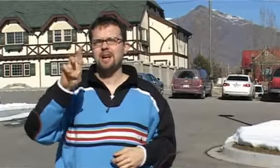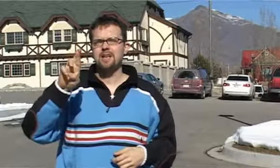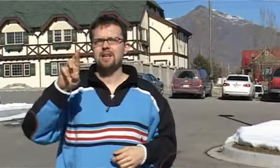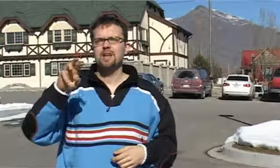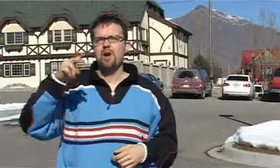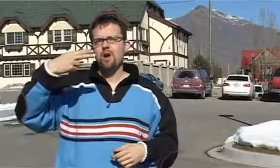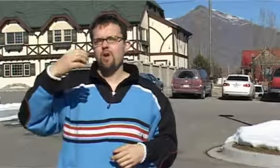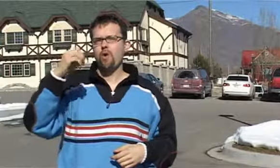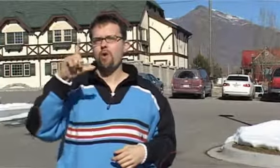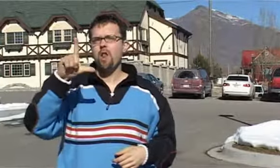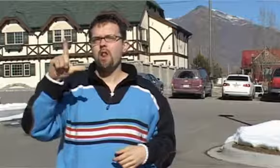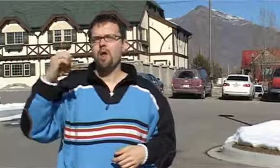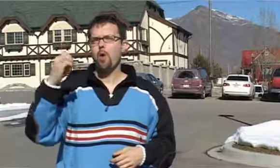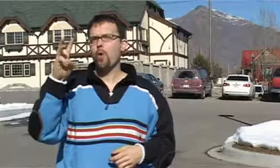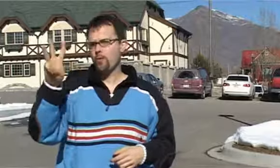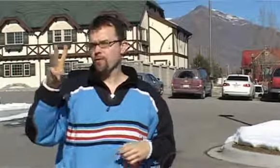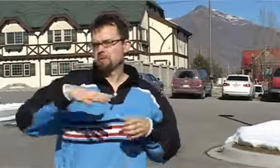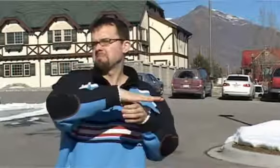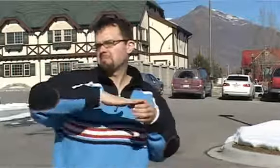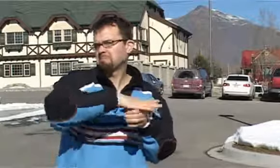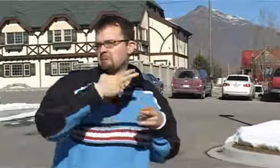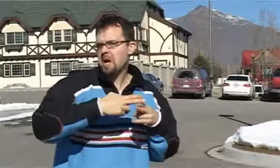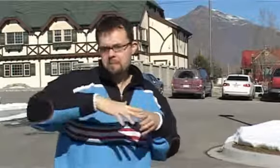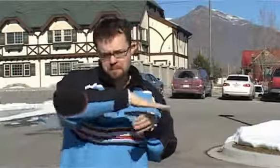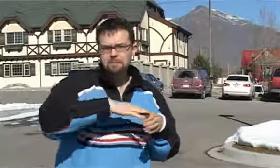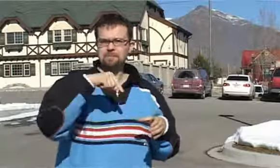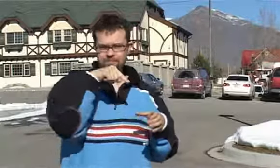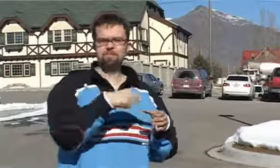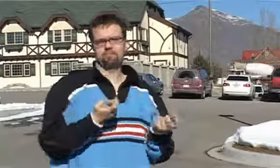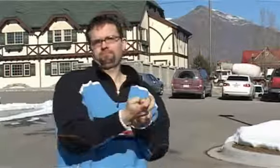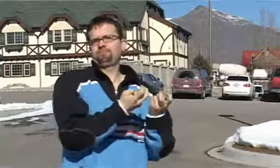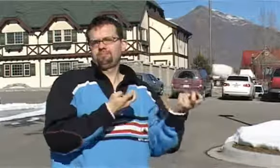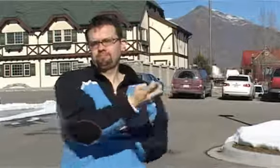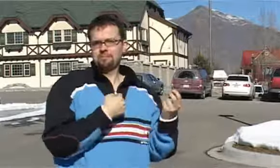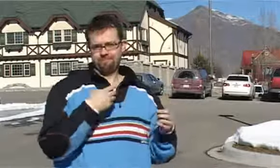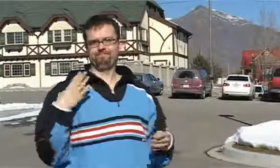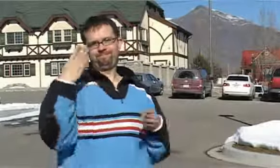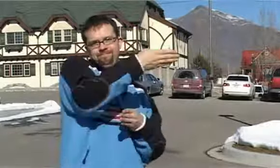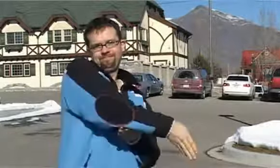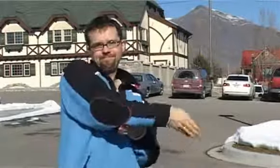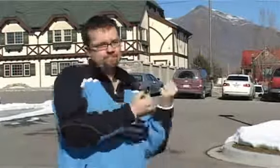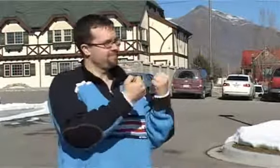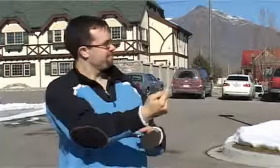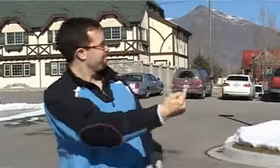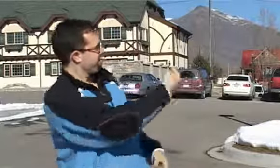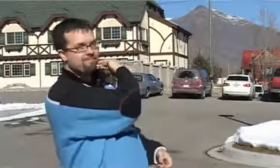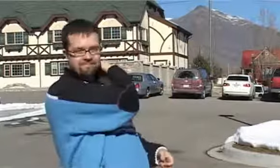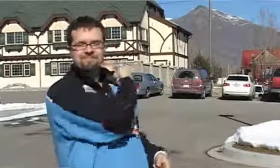sich Soldier Hollow, das ist der Name hier, wo die Langlaufrennen